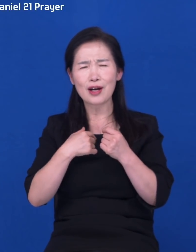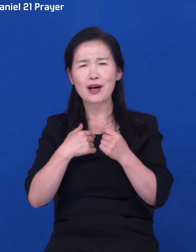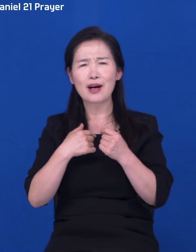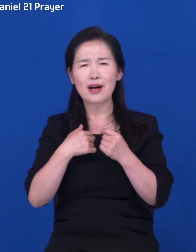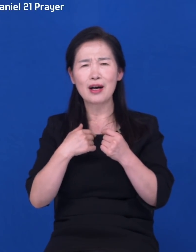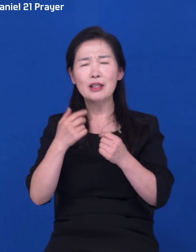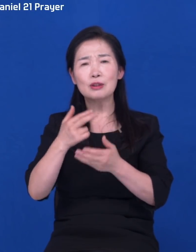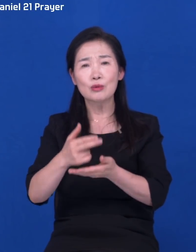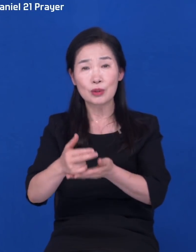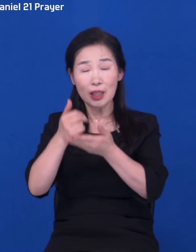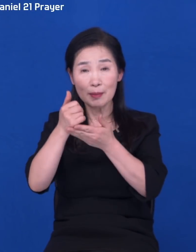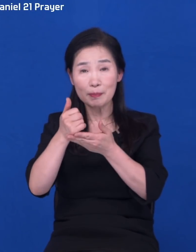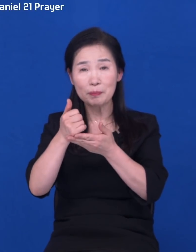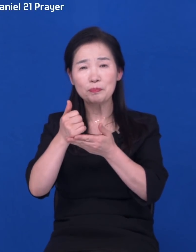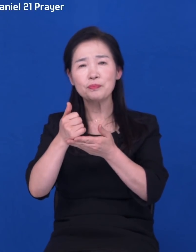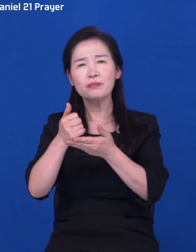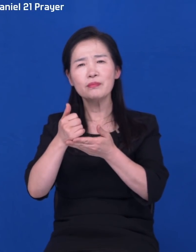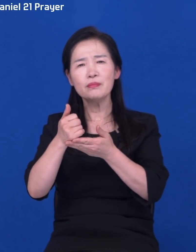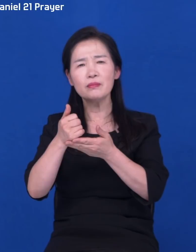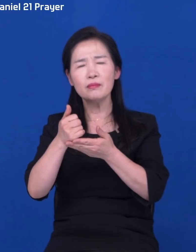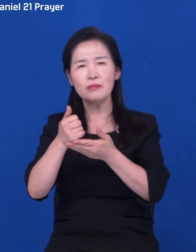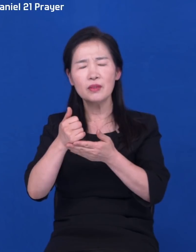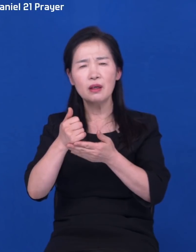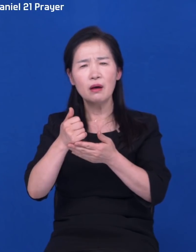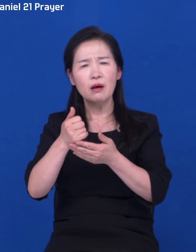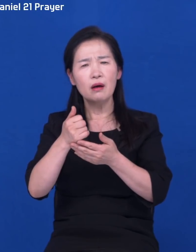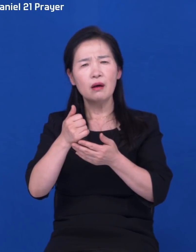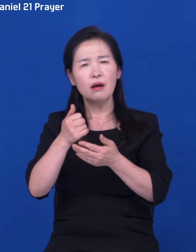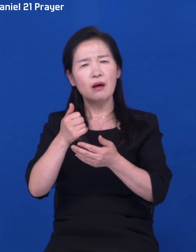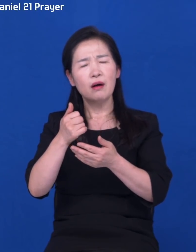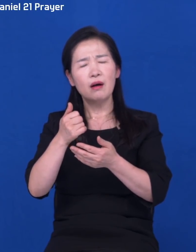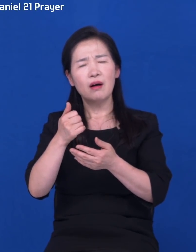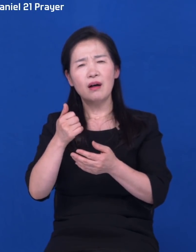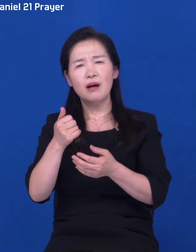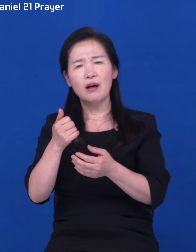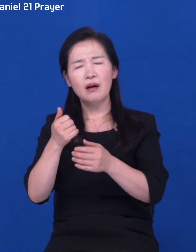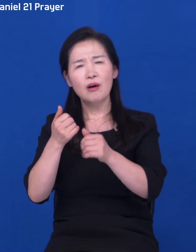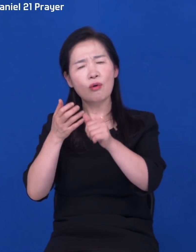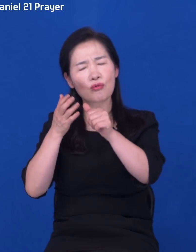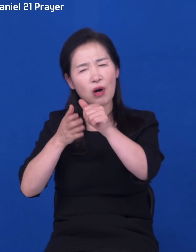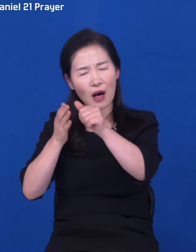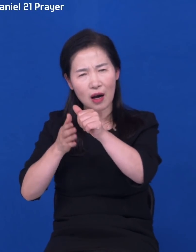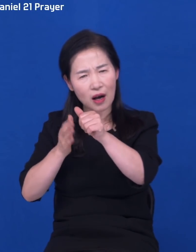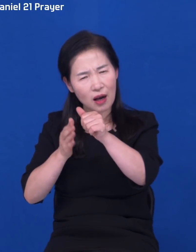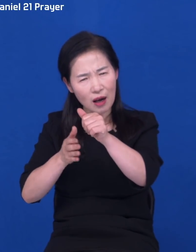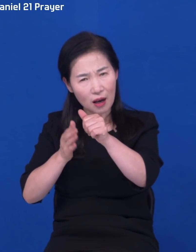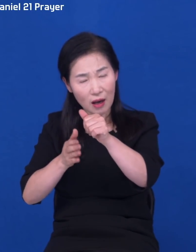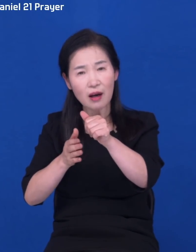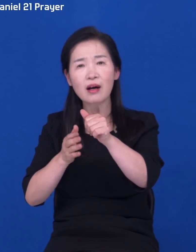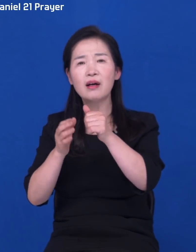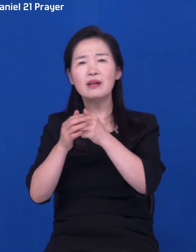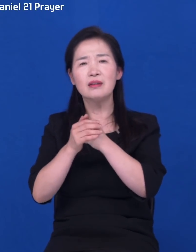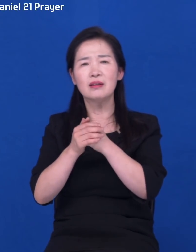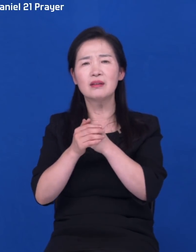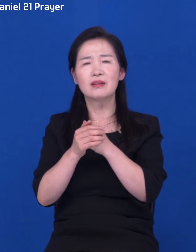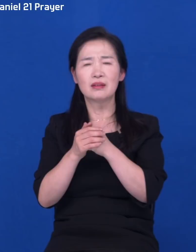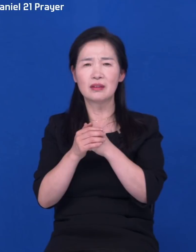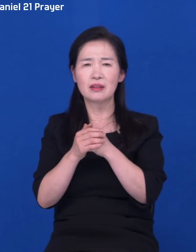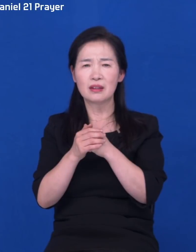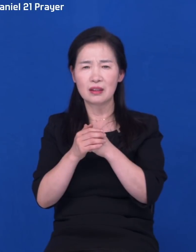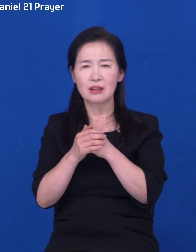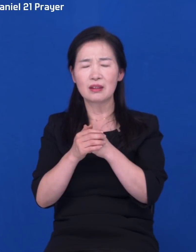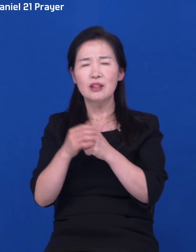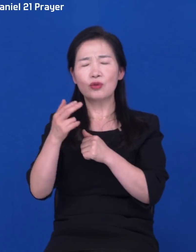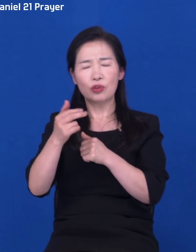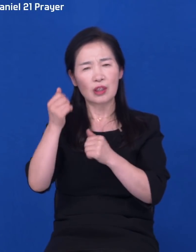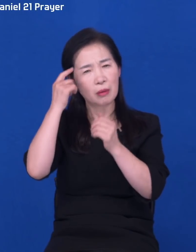함부로 또 내가 이렇게 넘겨짚었구나. 하나님한테 구하라고 하니까 이거 당신이 붙여주리니까 당신이 알아서